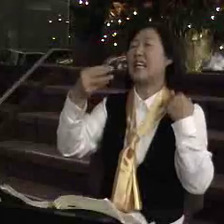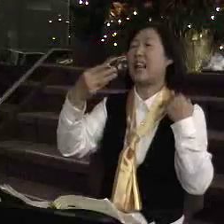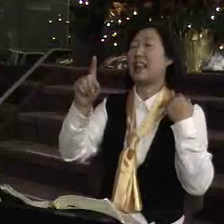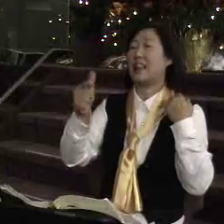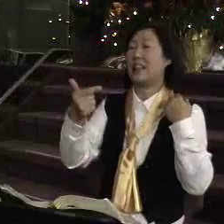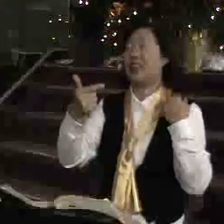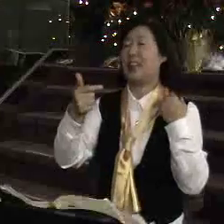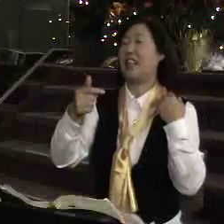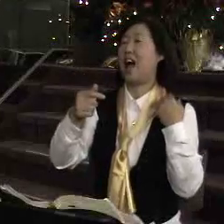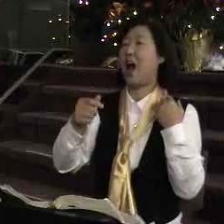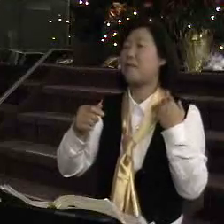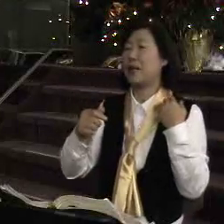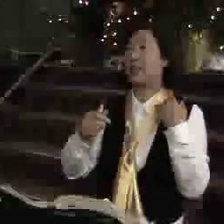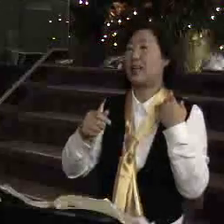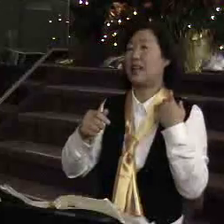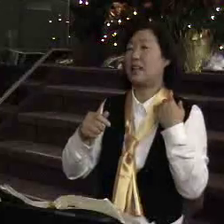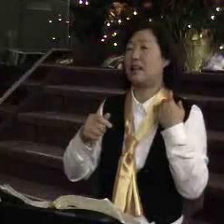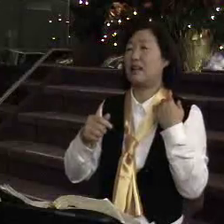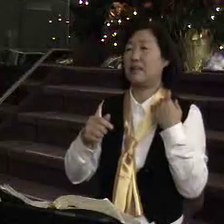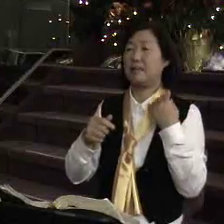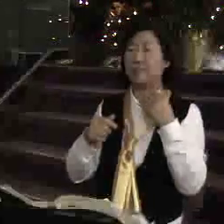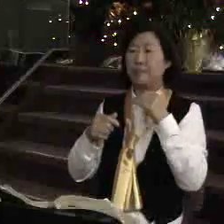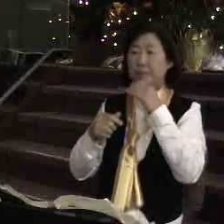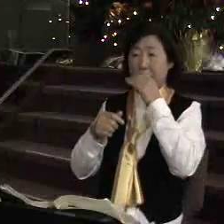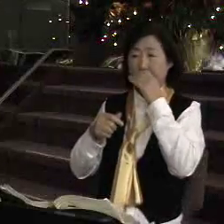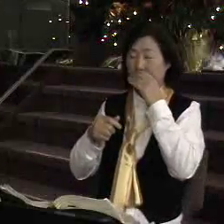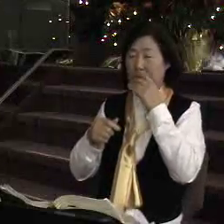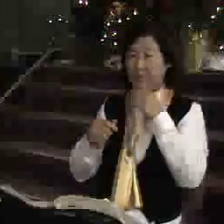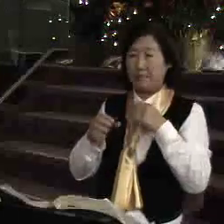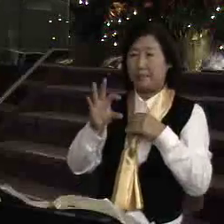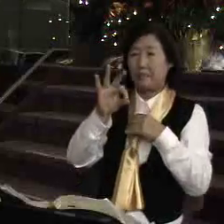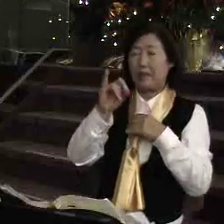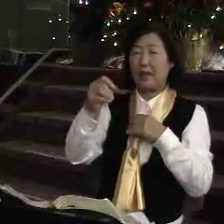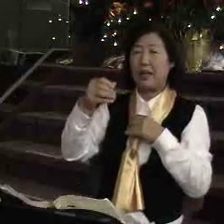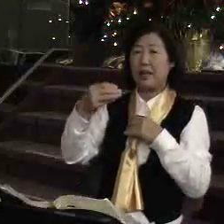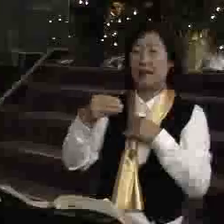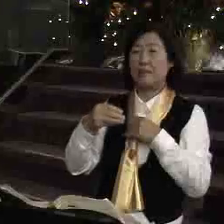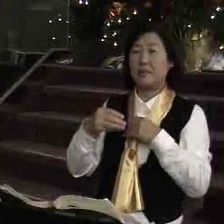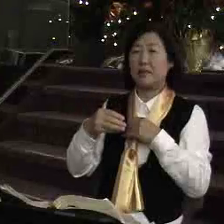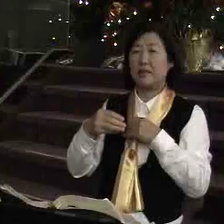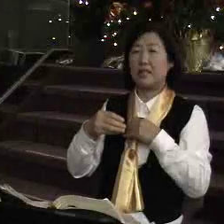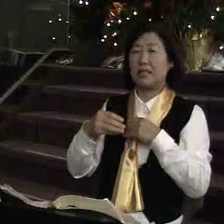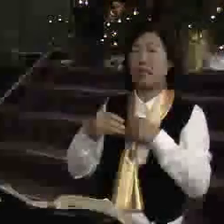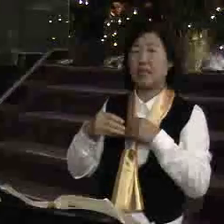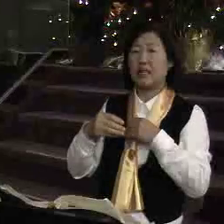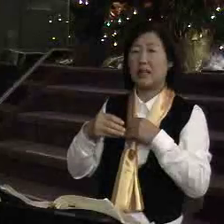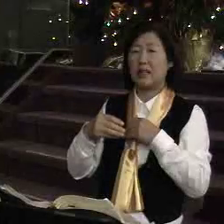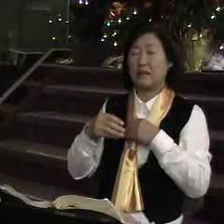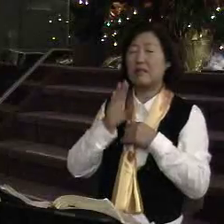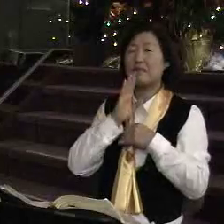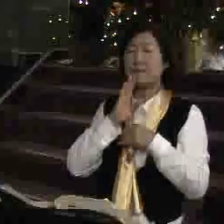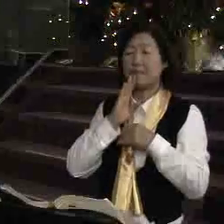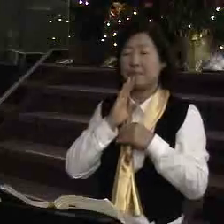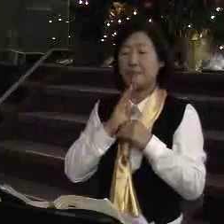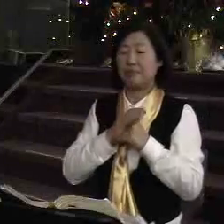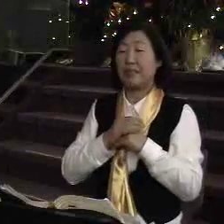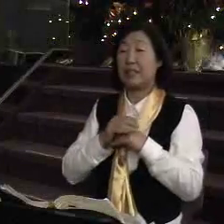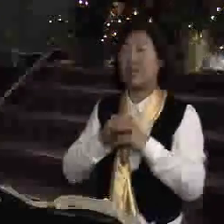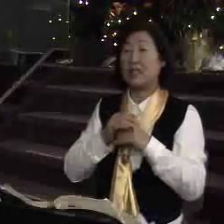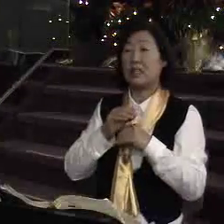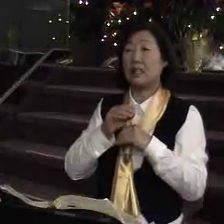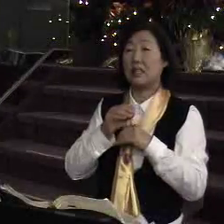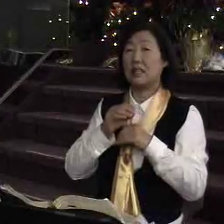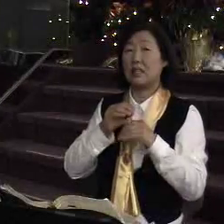따르지 못했던 것입니다. 세 번째로 그들이 왜 복음의 중심에서 떠나게 되었나, 빗나가게